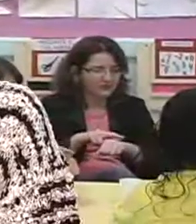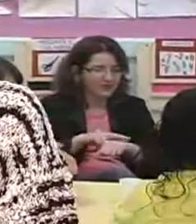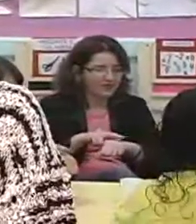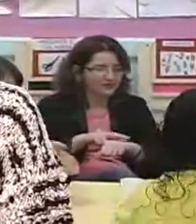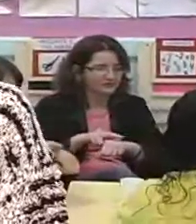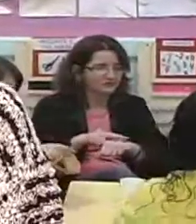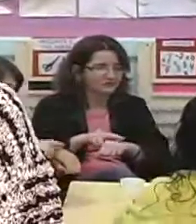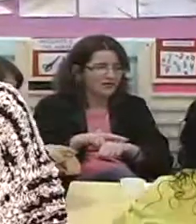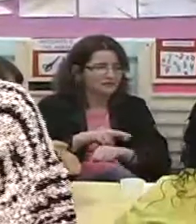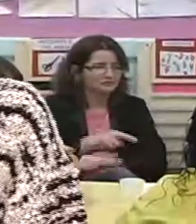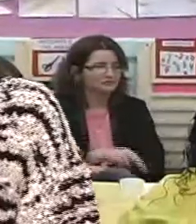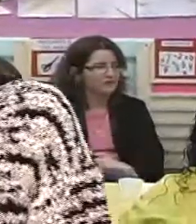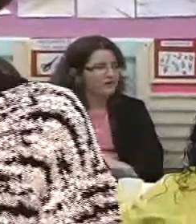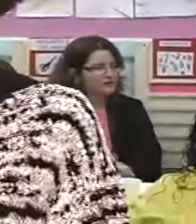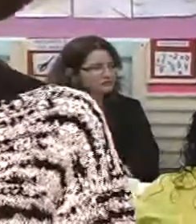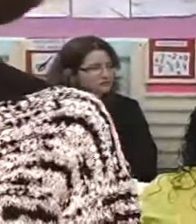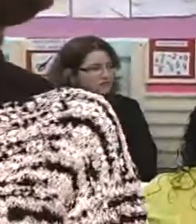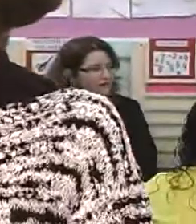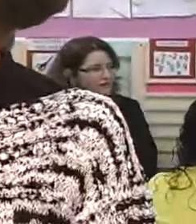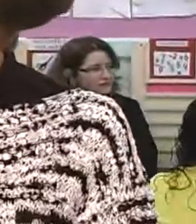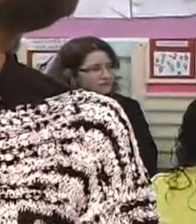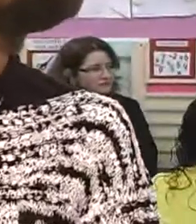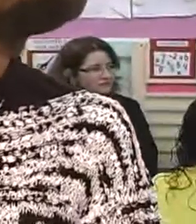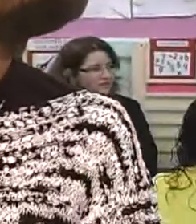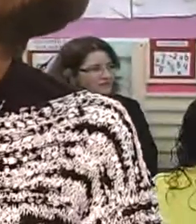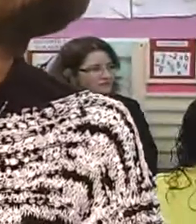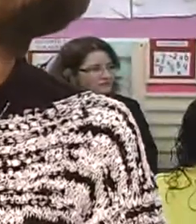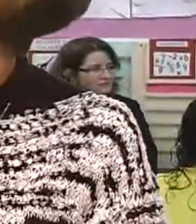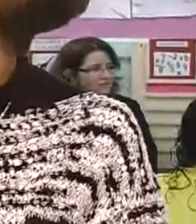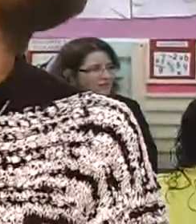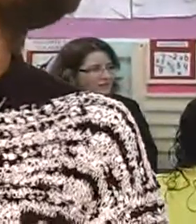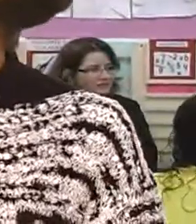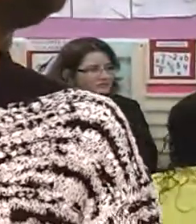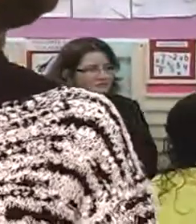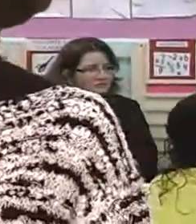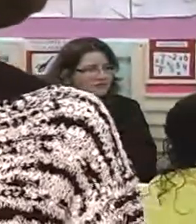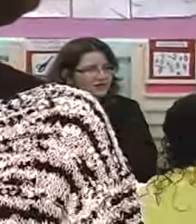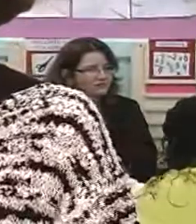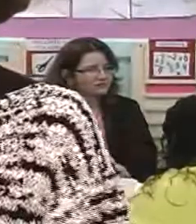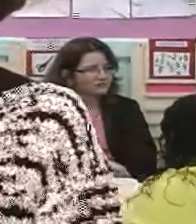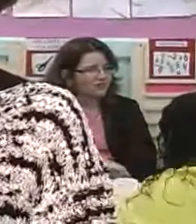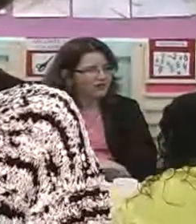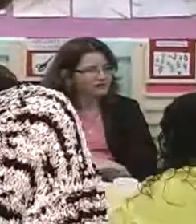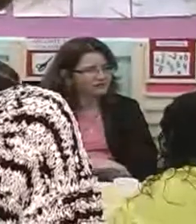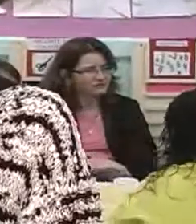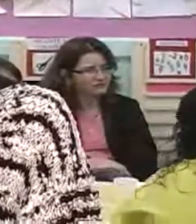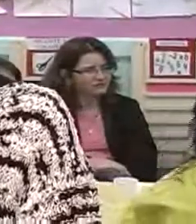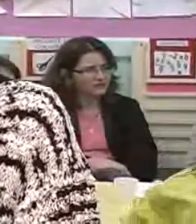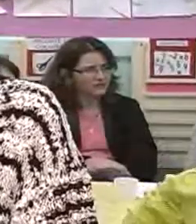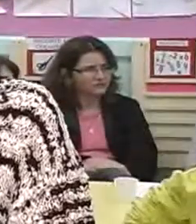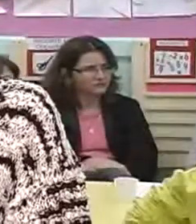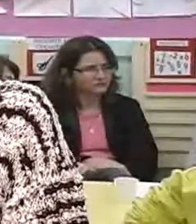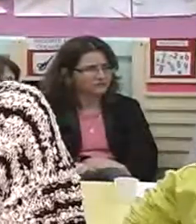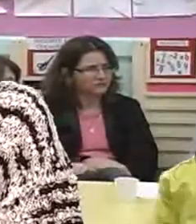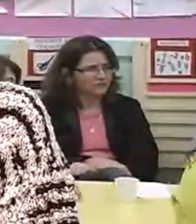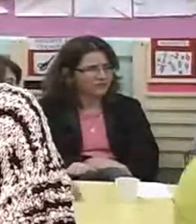que fizeram comigo, desde a primeira série, até um aluno que eu tenho hoje na faculdade, que está